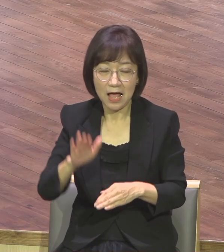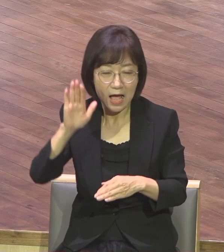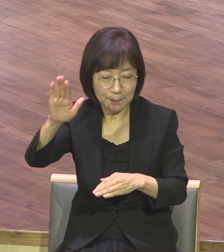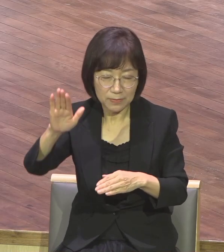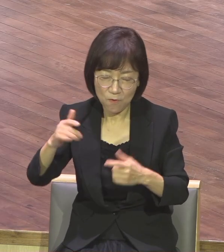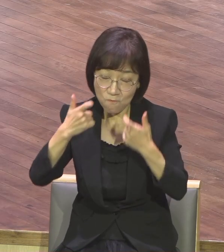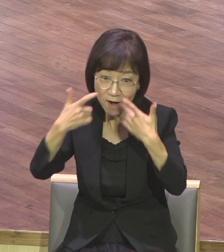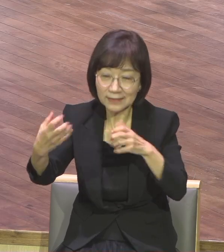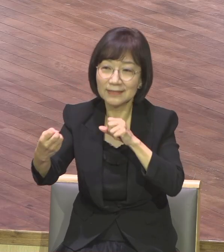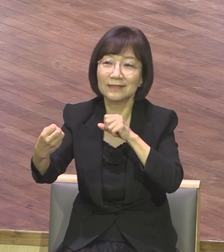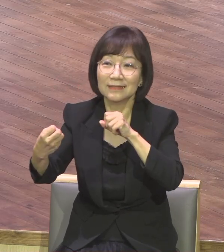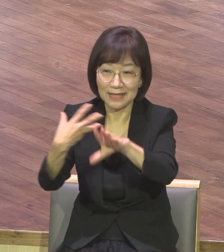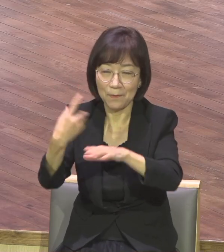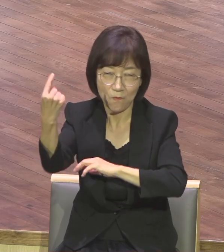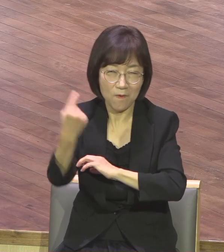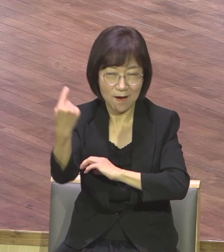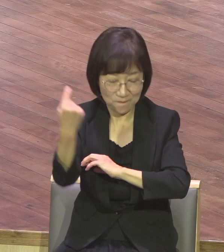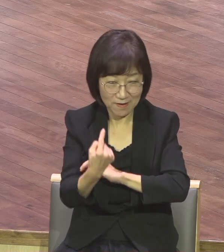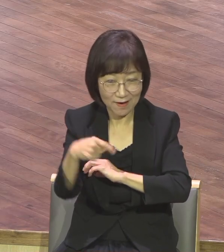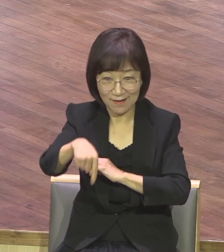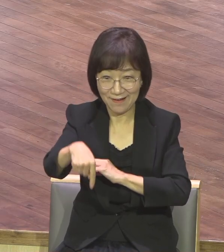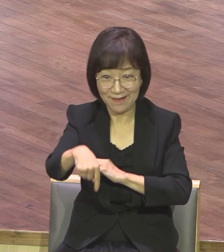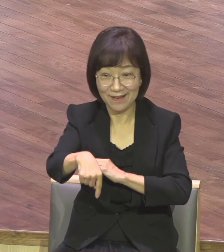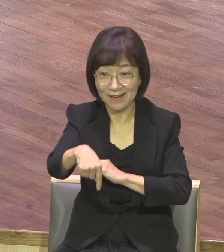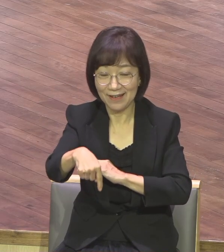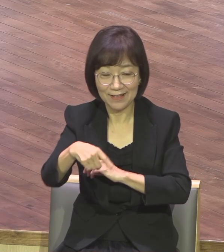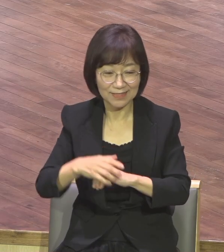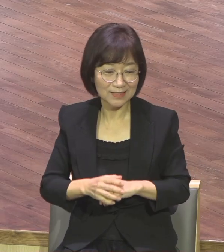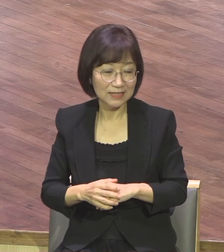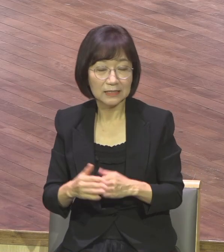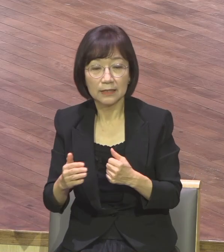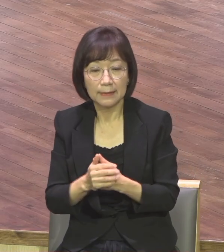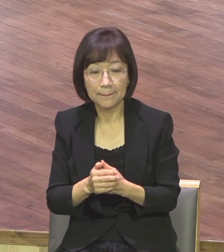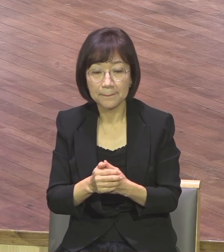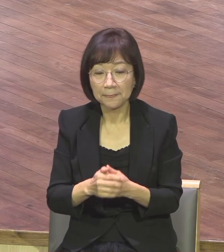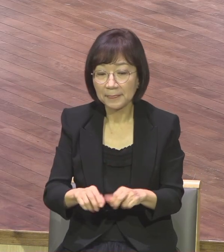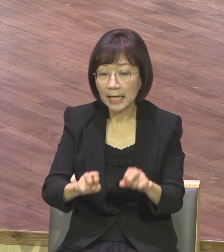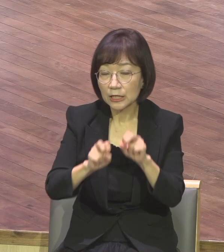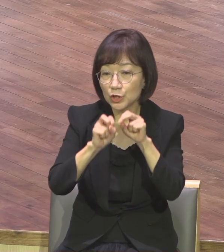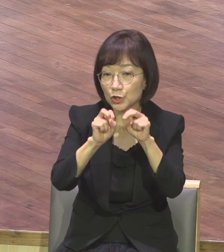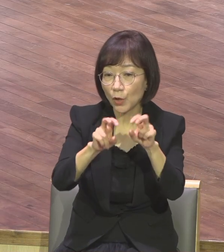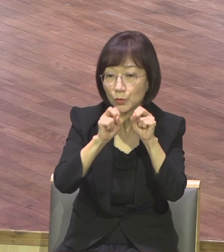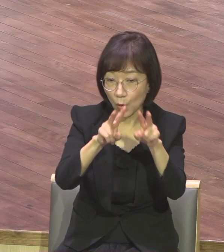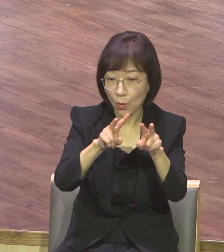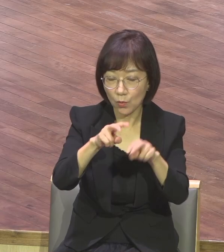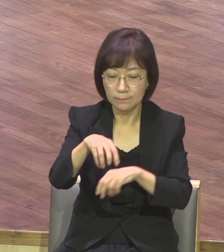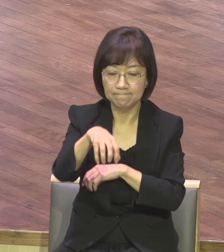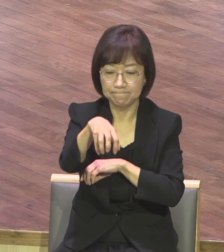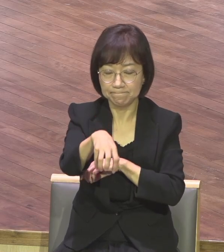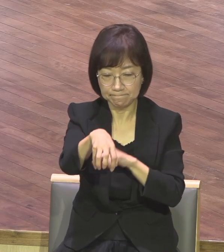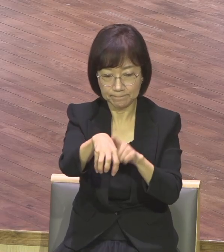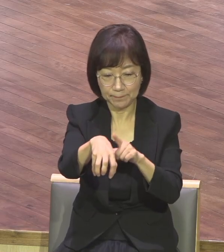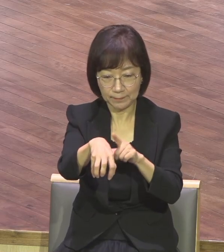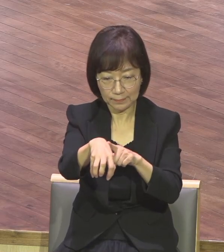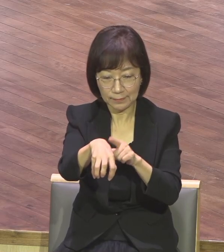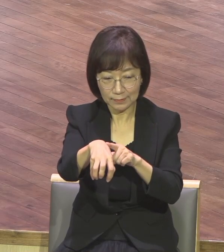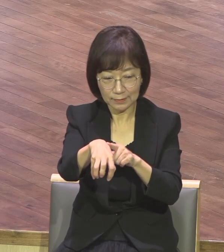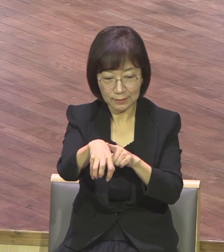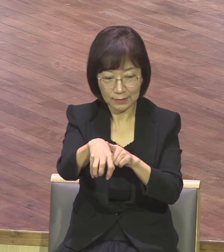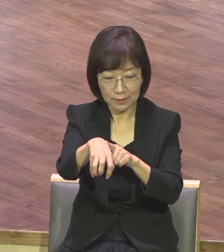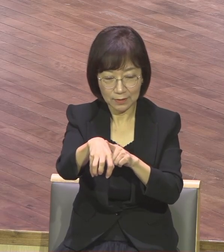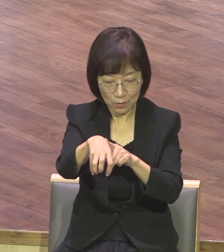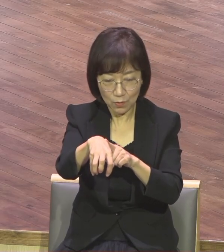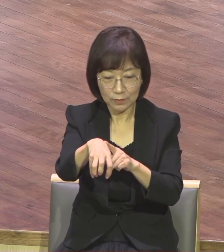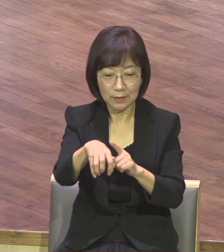응답될 현장이다. 자, 이 선교 플랫폼을 통해서 얼마나 많은 성도들이 많은